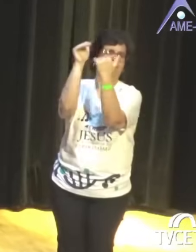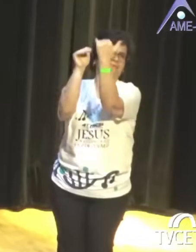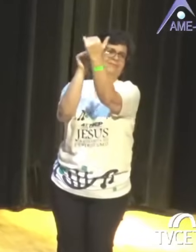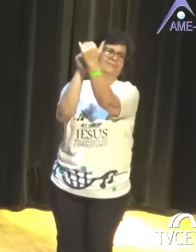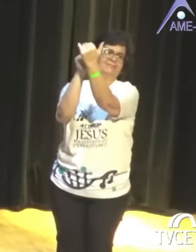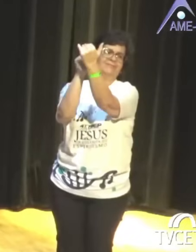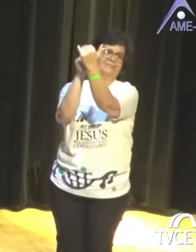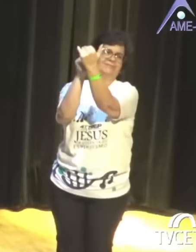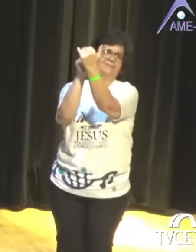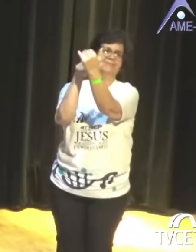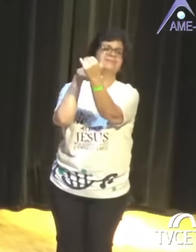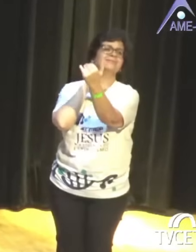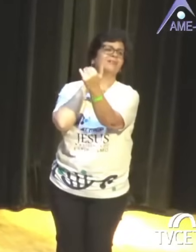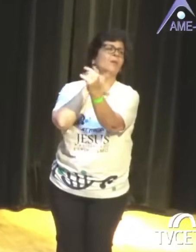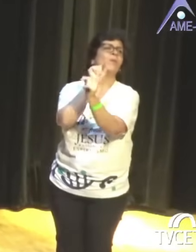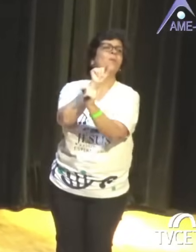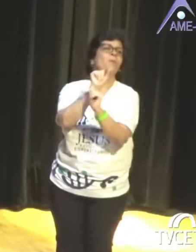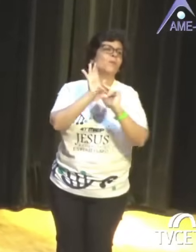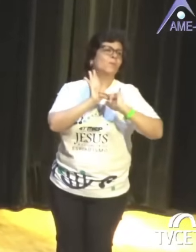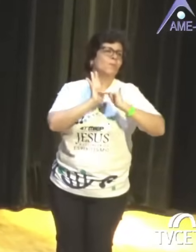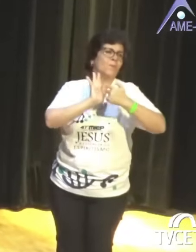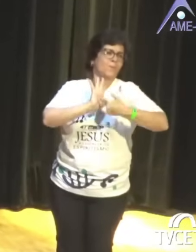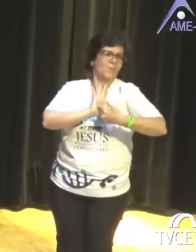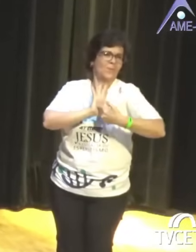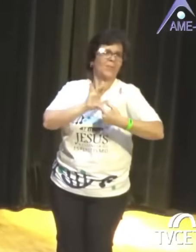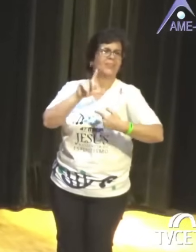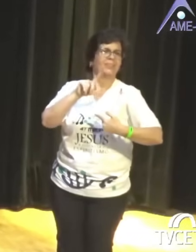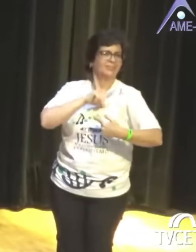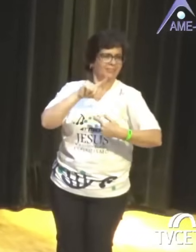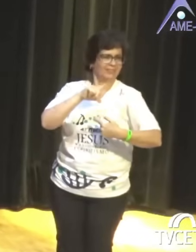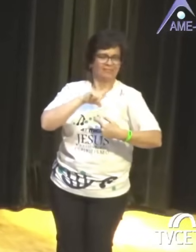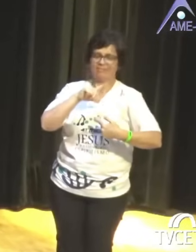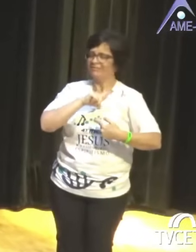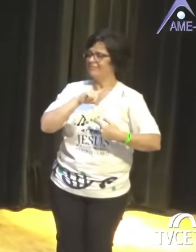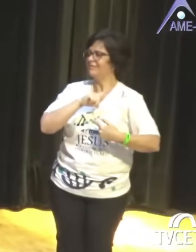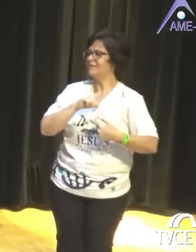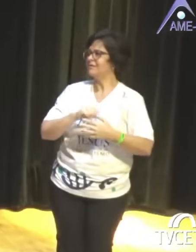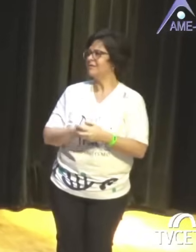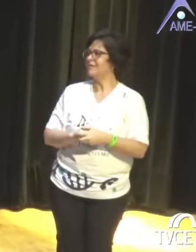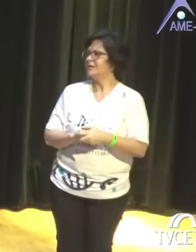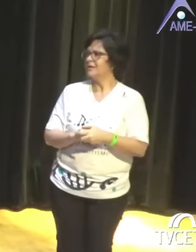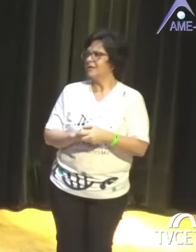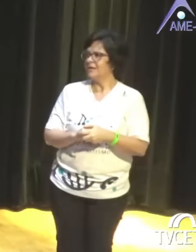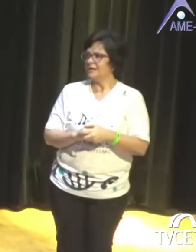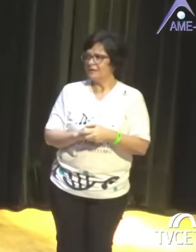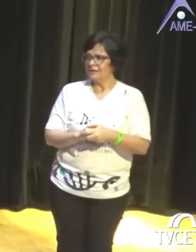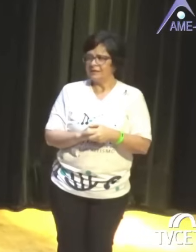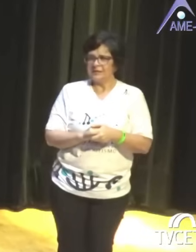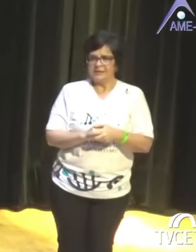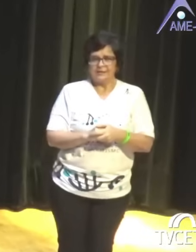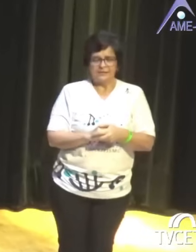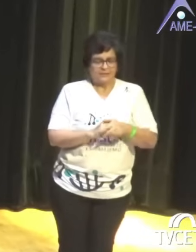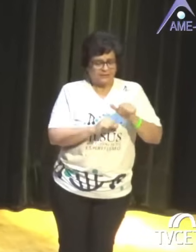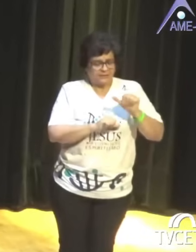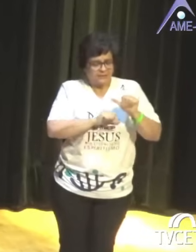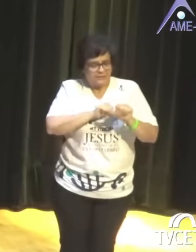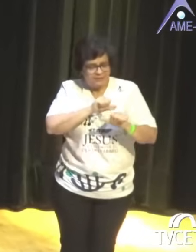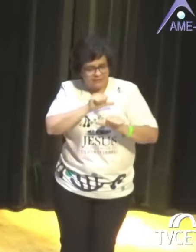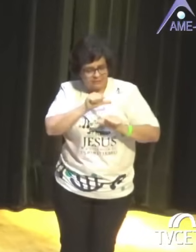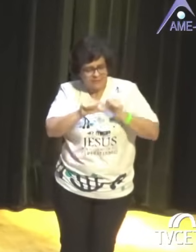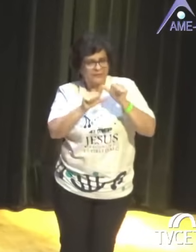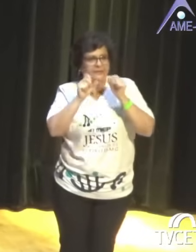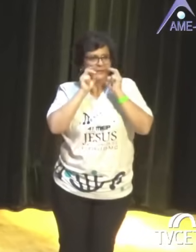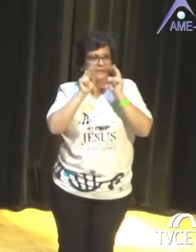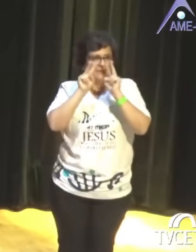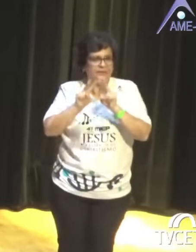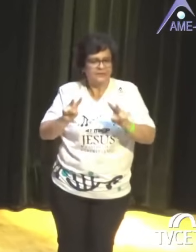Então significa que houve na mudança de concepção